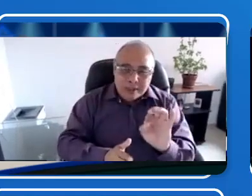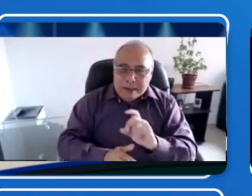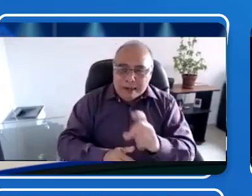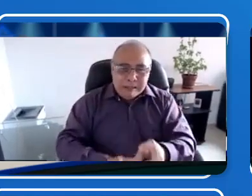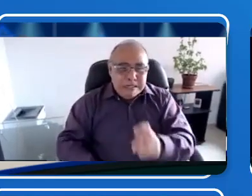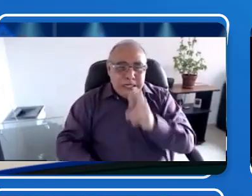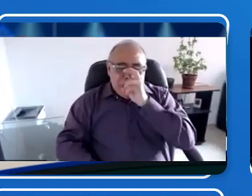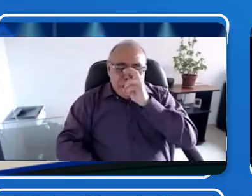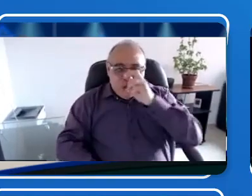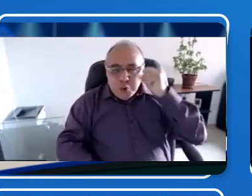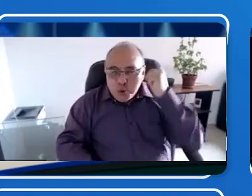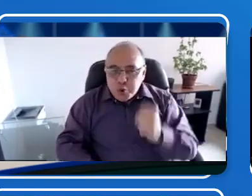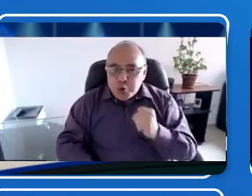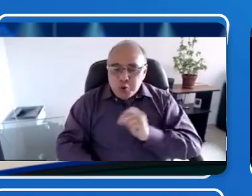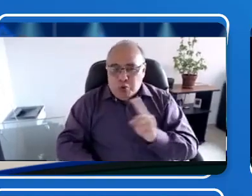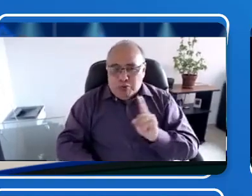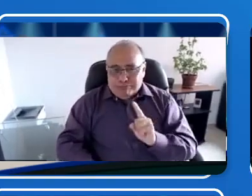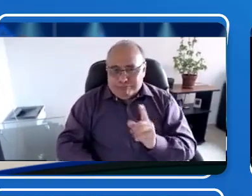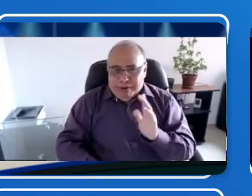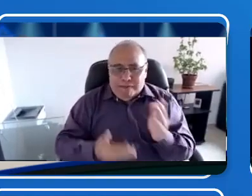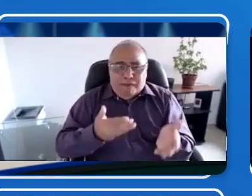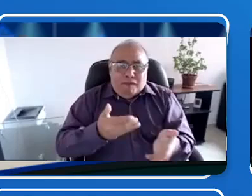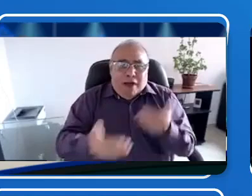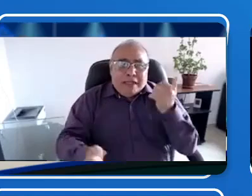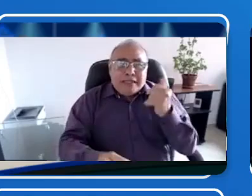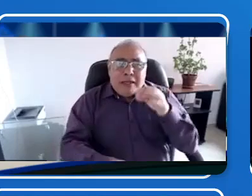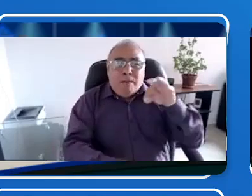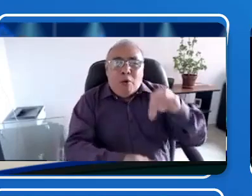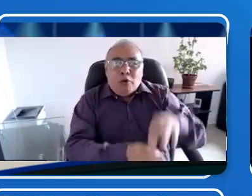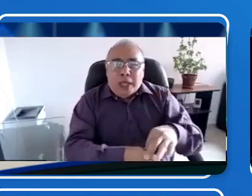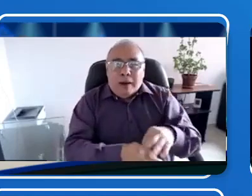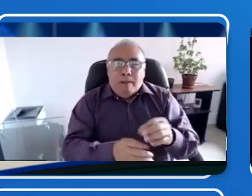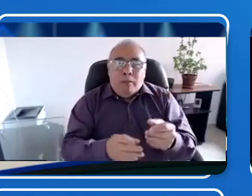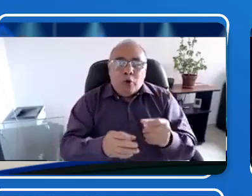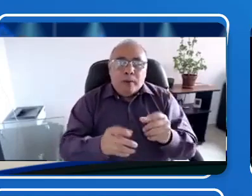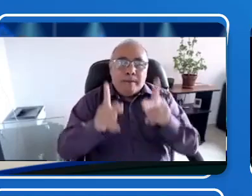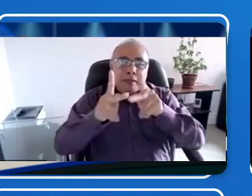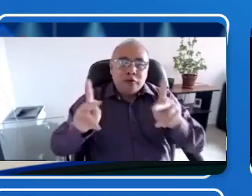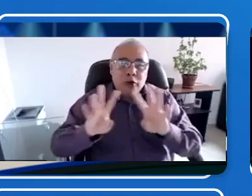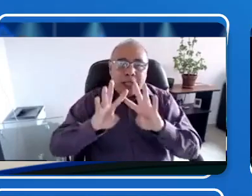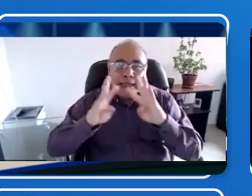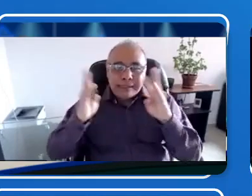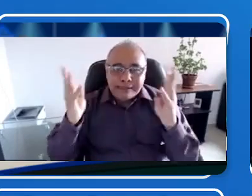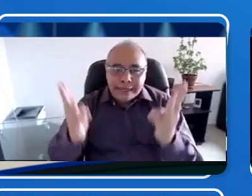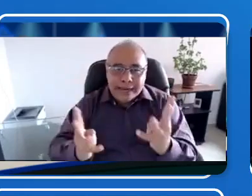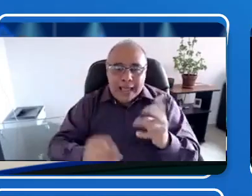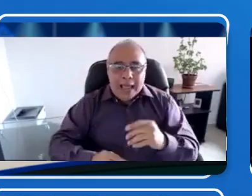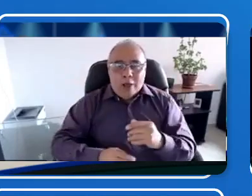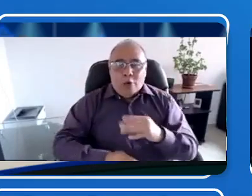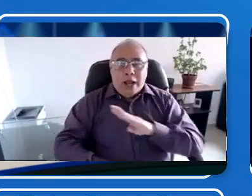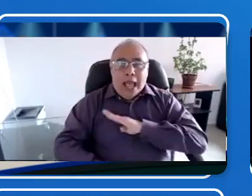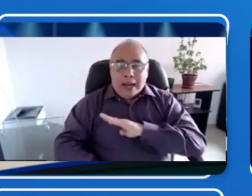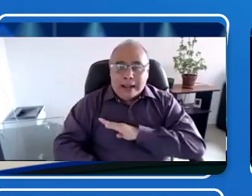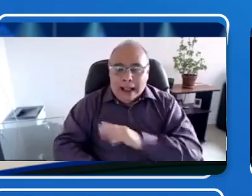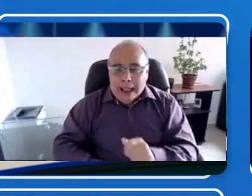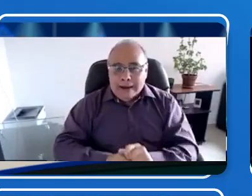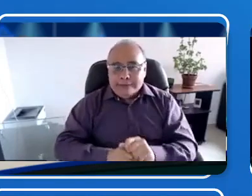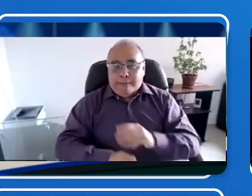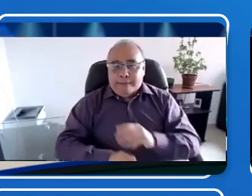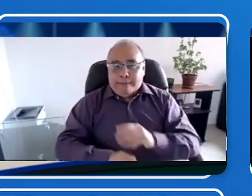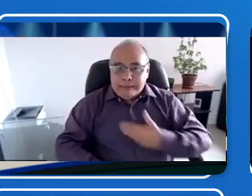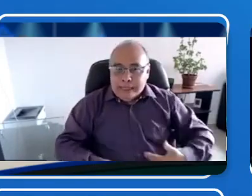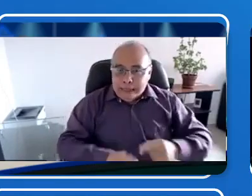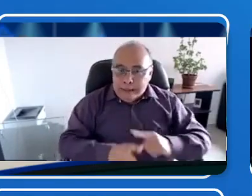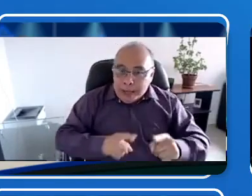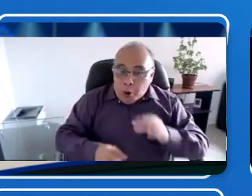lo que ya vino antes, entender pues que este decreto 1350 tiene ciertas especificidades, pero que a su